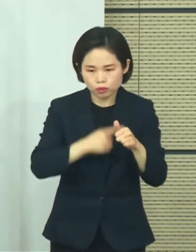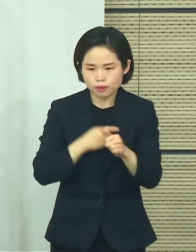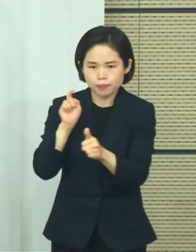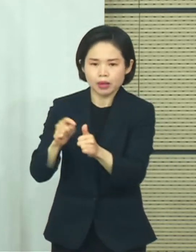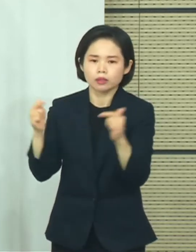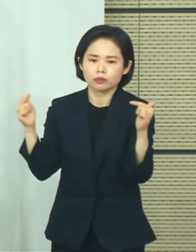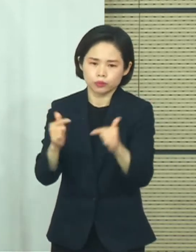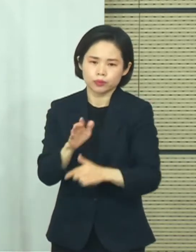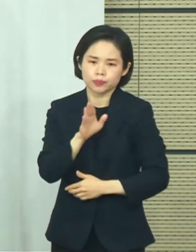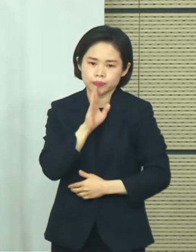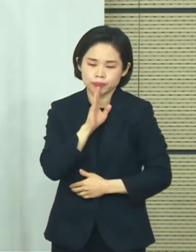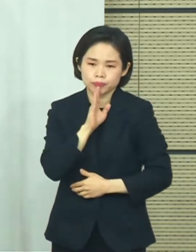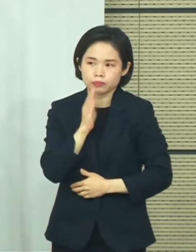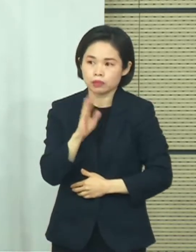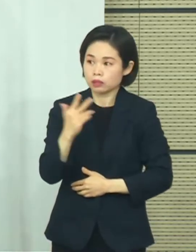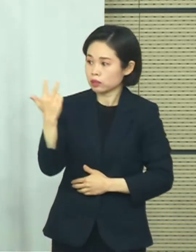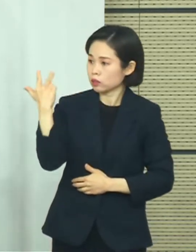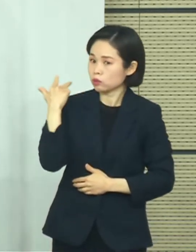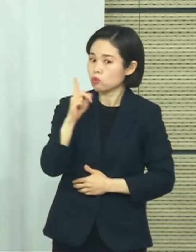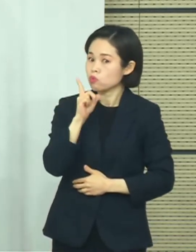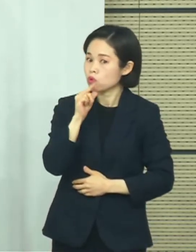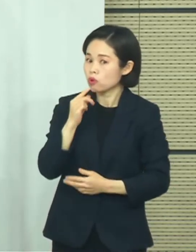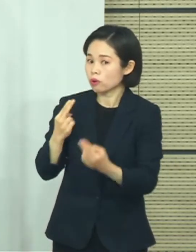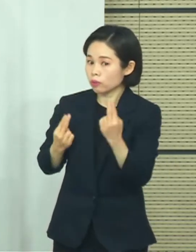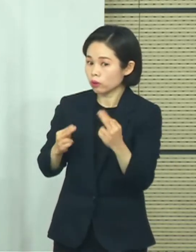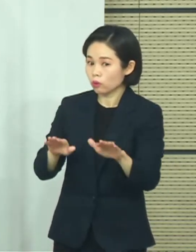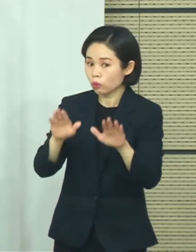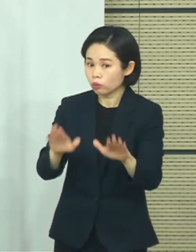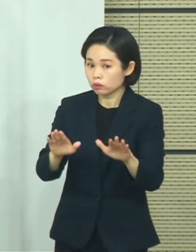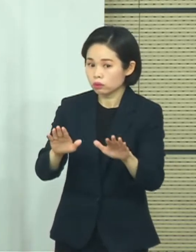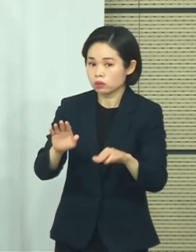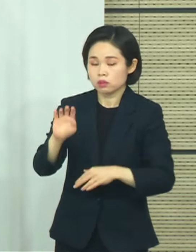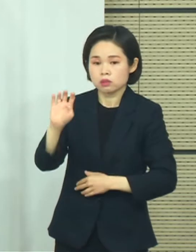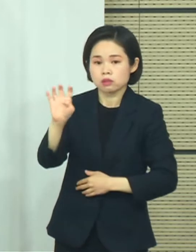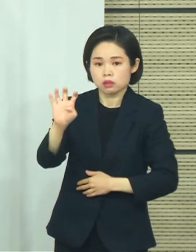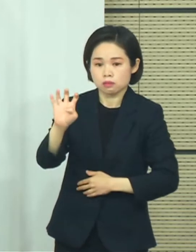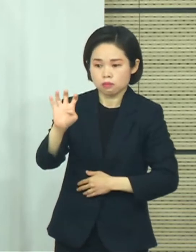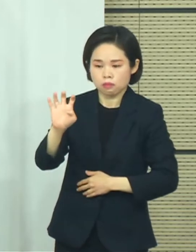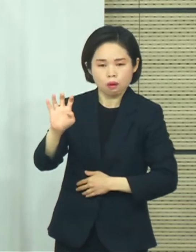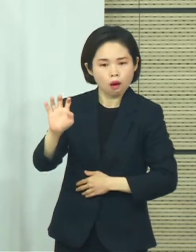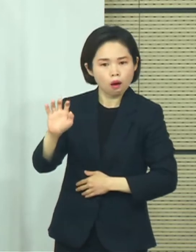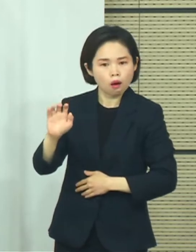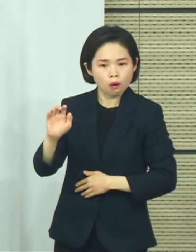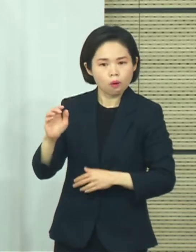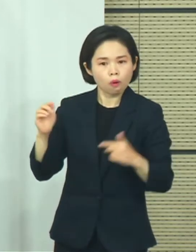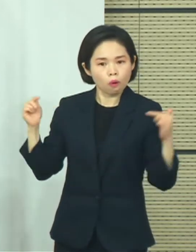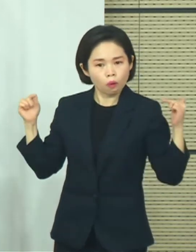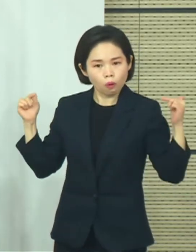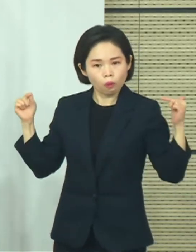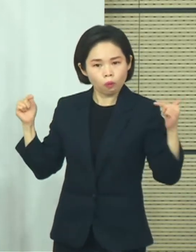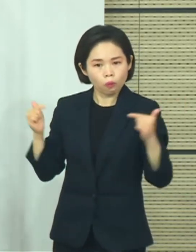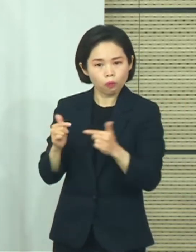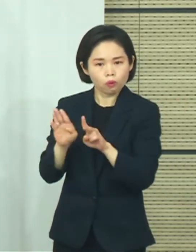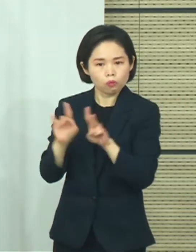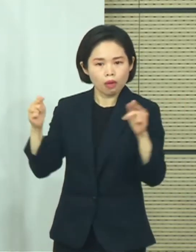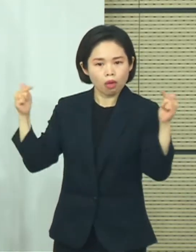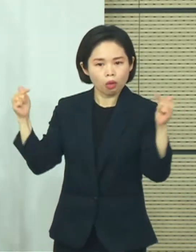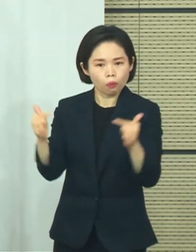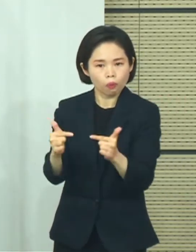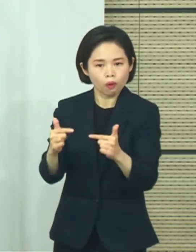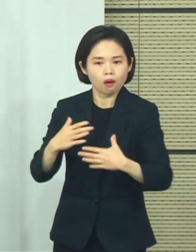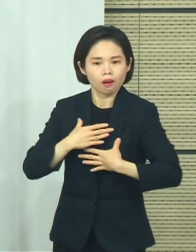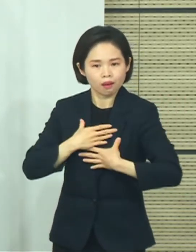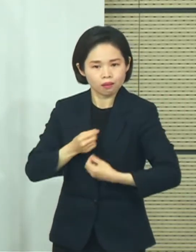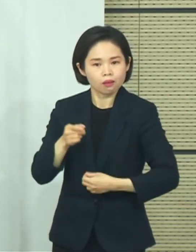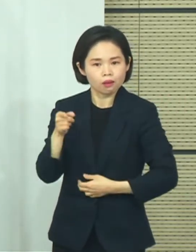지난 쪽을 * 수치 에 비해서도 감소한 것을 볼 때 그 감소 추세가 안정화되고 있는 것으로 판단합니다